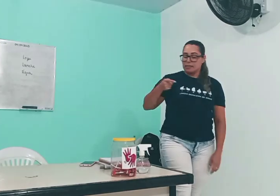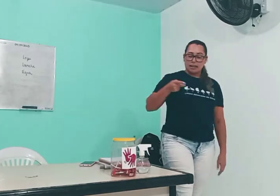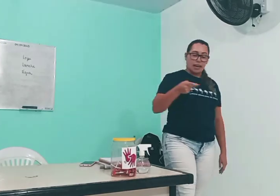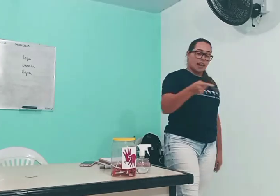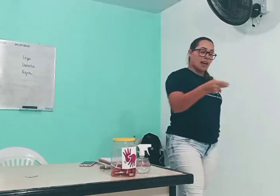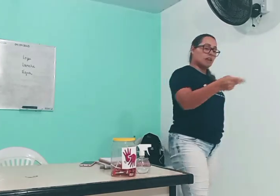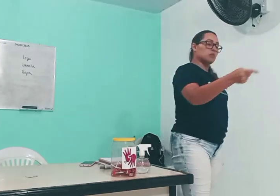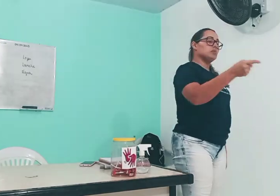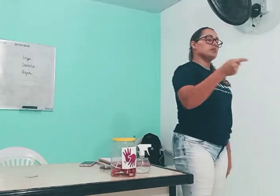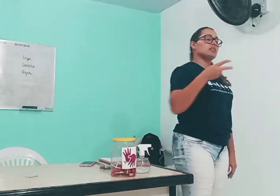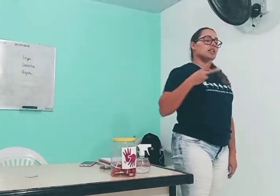Eterno,